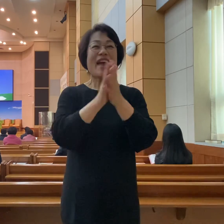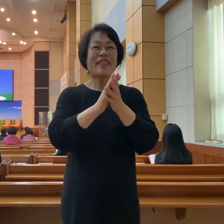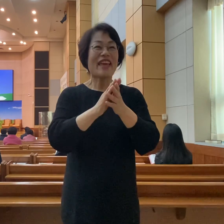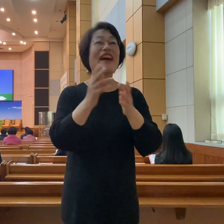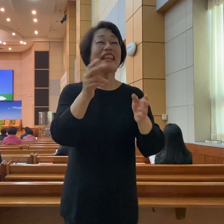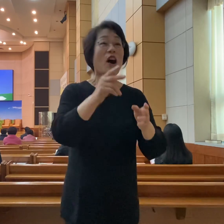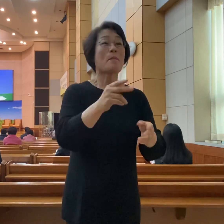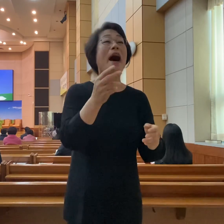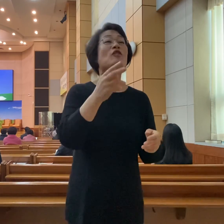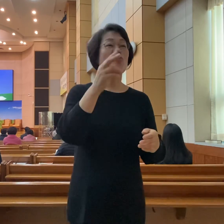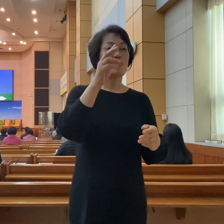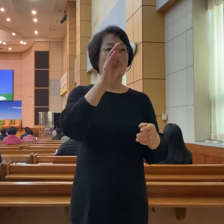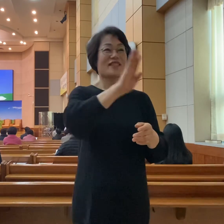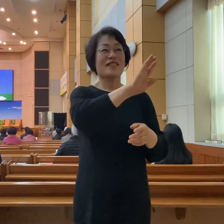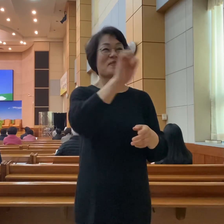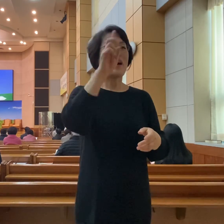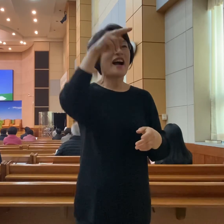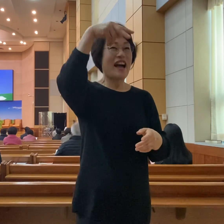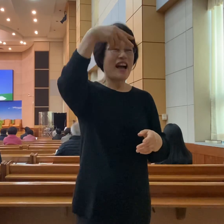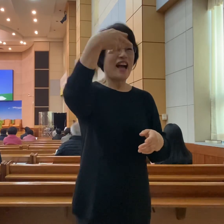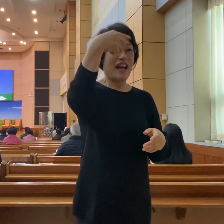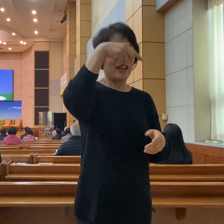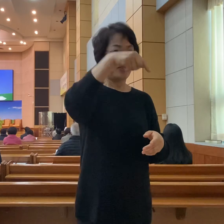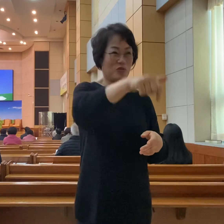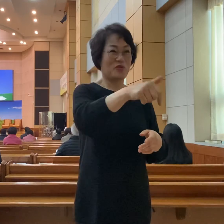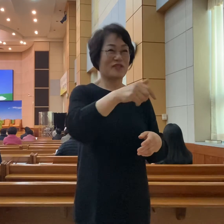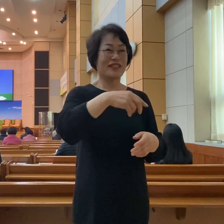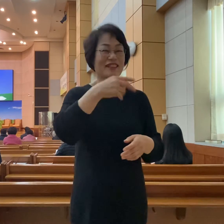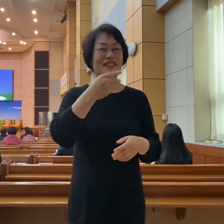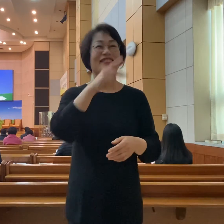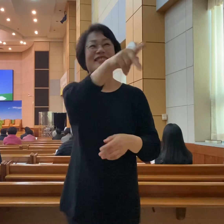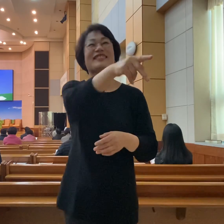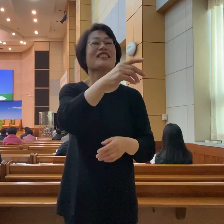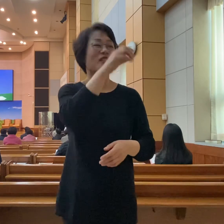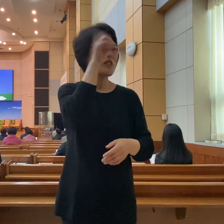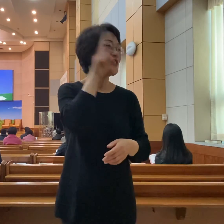바둑을 좋아하니까 아라리 얘기하는 거예요. 얼마나 웃습니까?